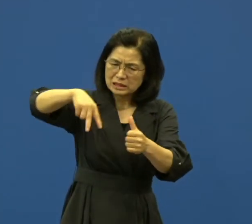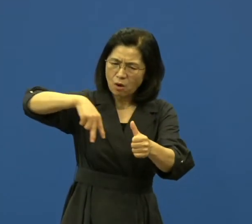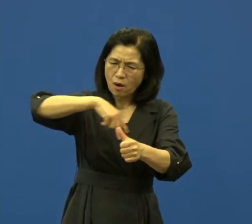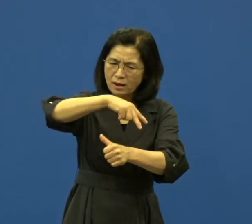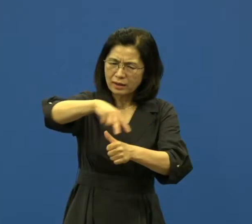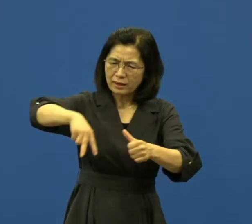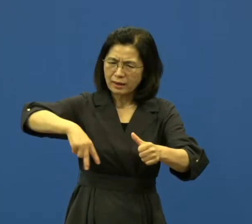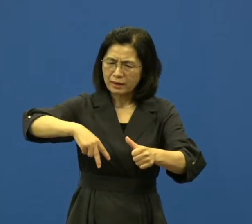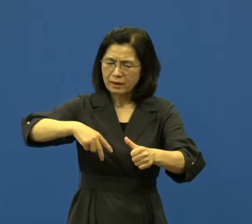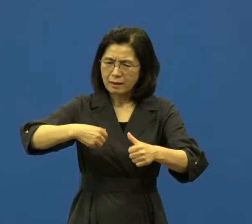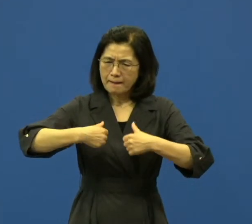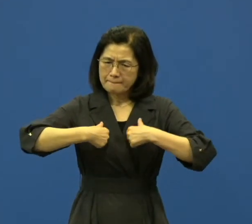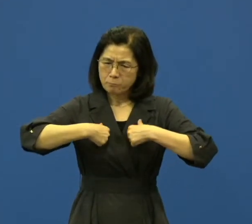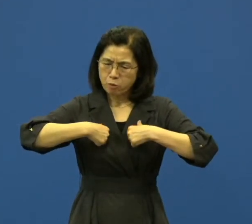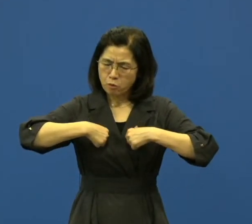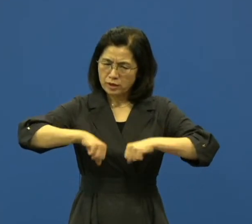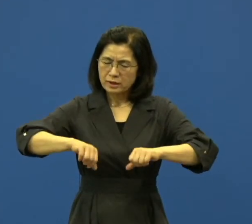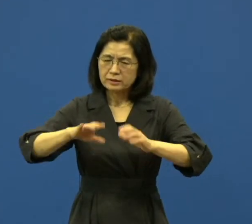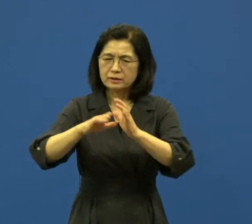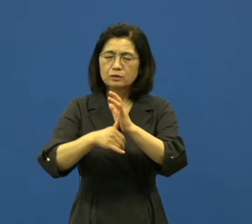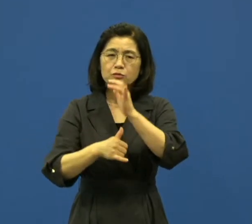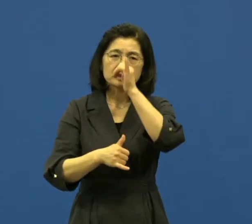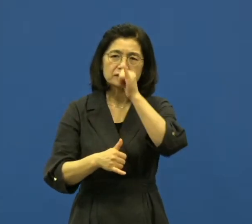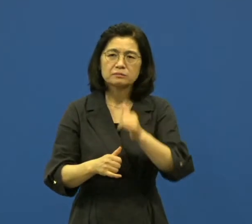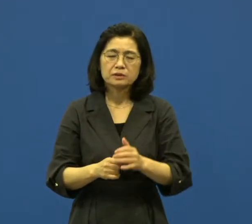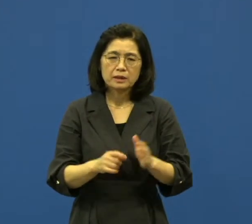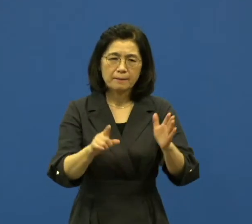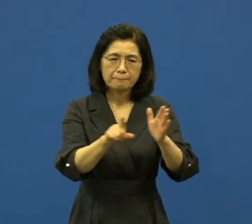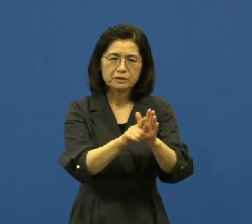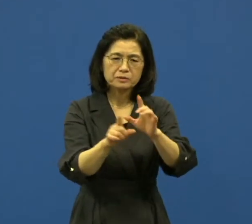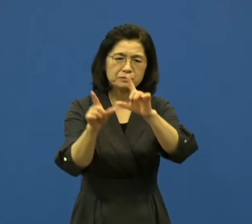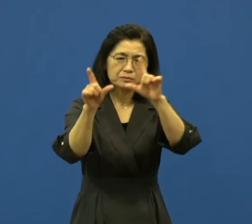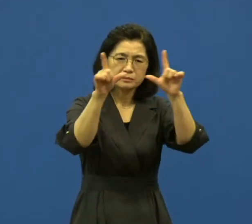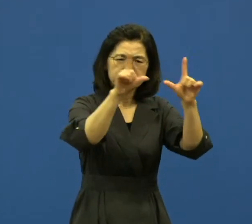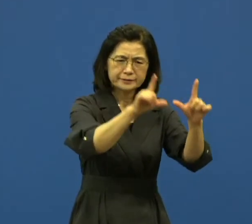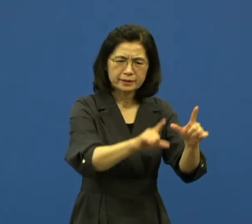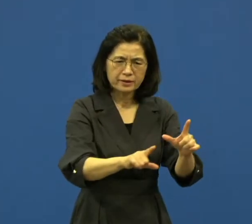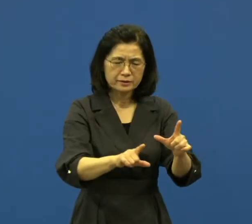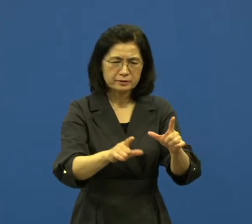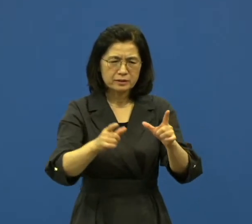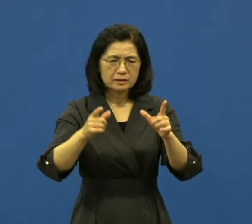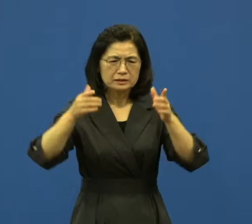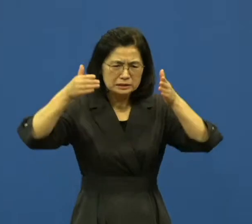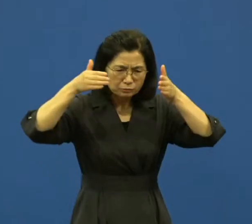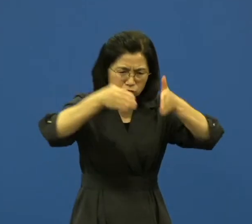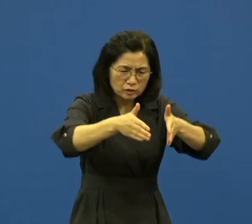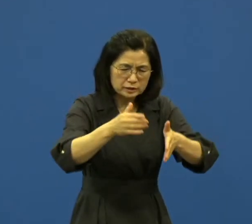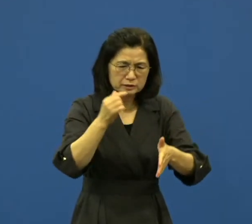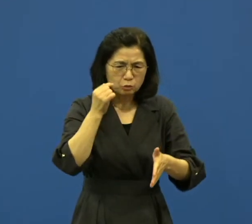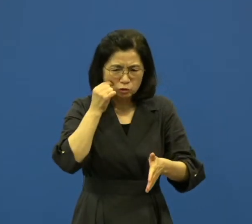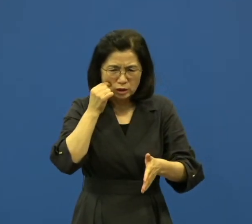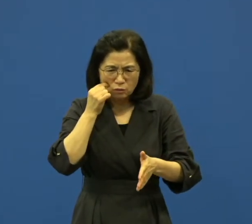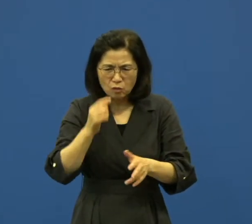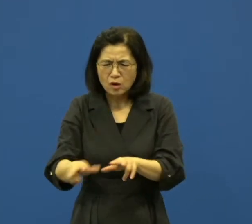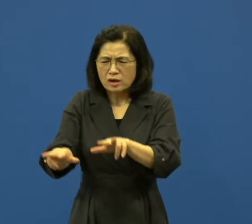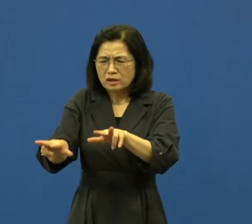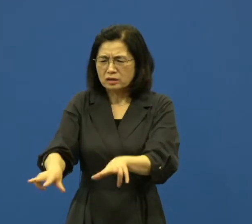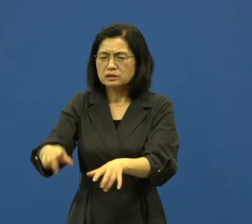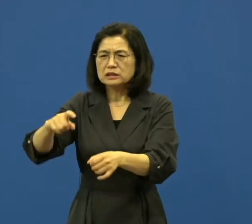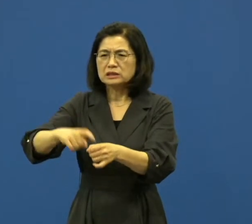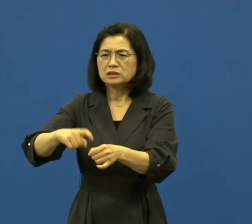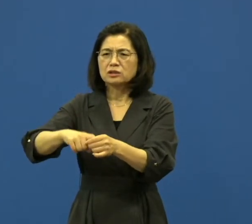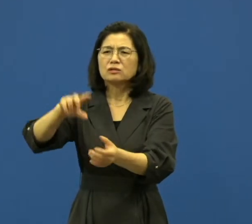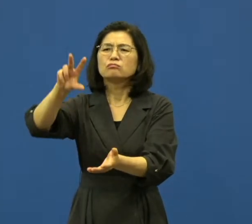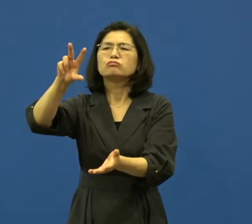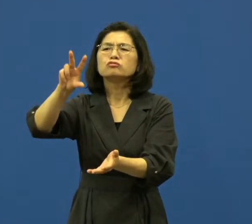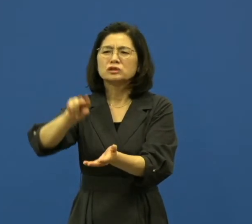경험과 상식에 의존하며 살아갈 때가 있습니다. 그래서 그 벽을 넘지 못하는 거예요. 그러나 여러분, 우리가